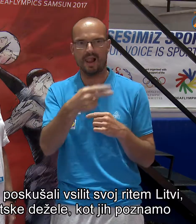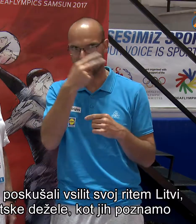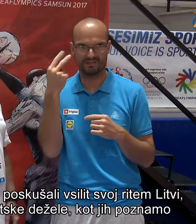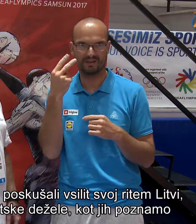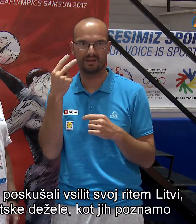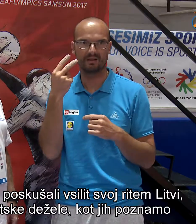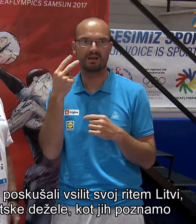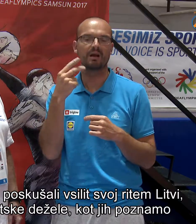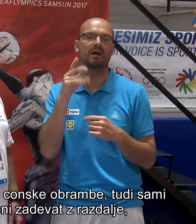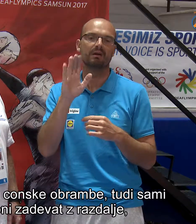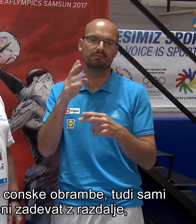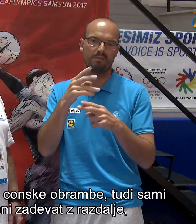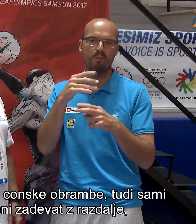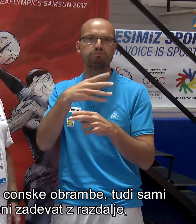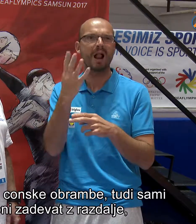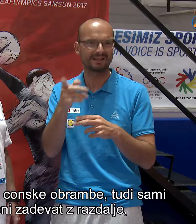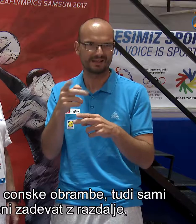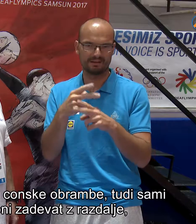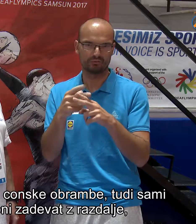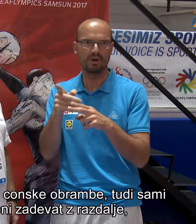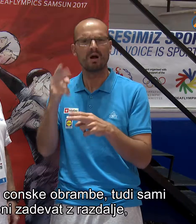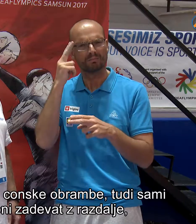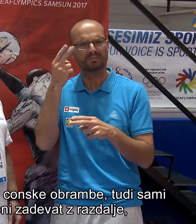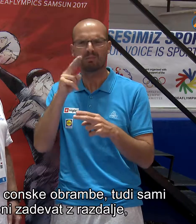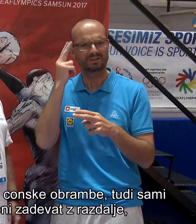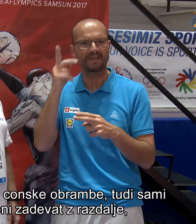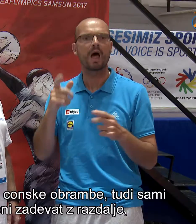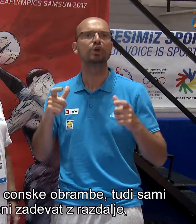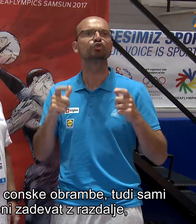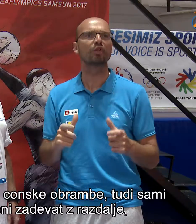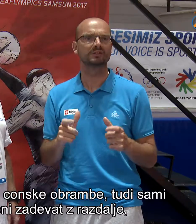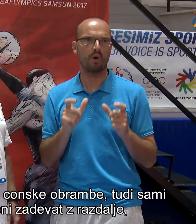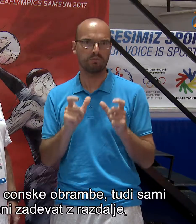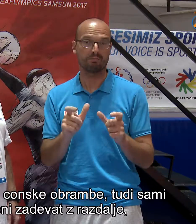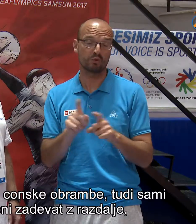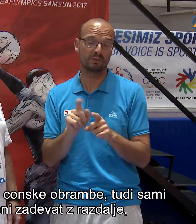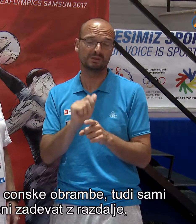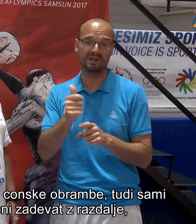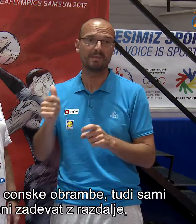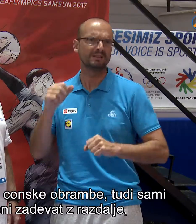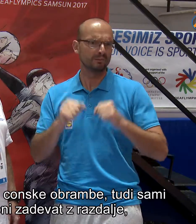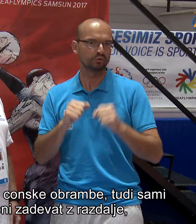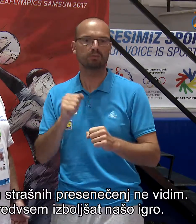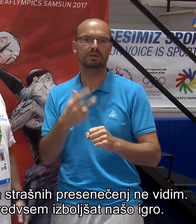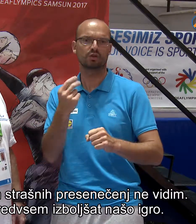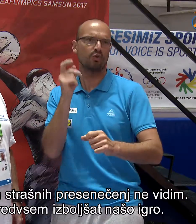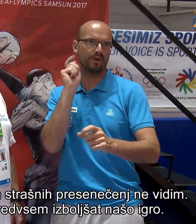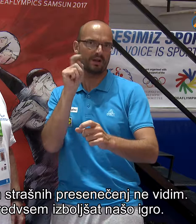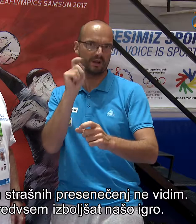Baltske dežele, kot jih poznamo, predvsej stavijo na conske obrambe, tudi same so sposobne zadevati z razdalje, tako da nekih